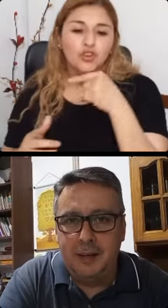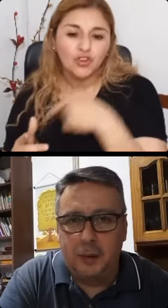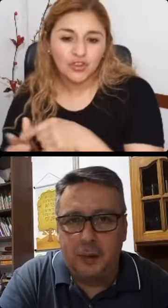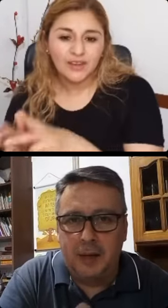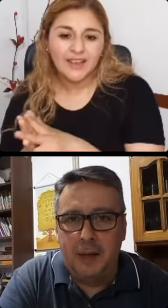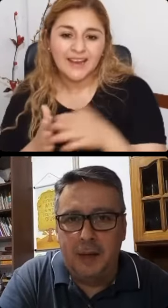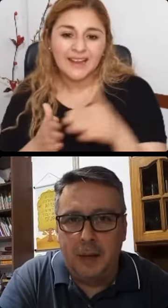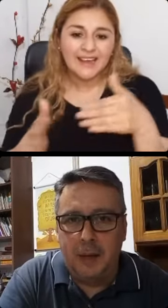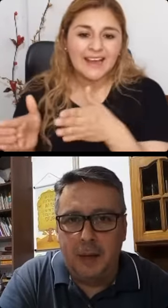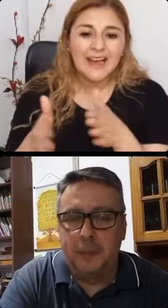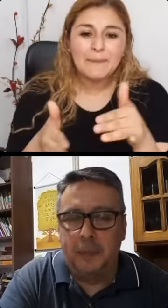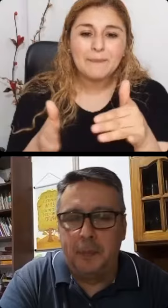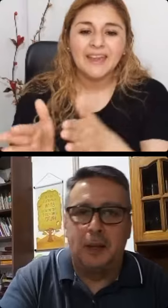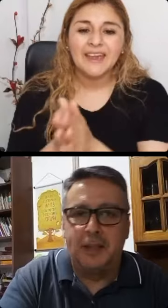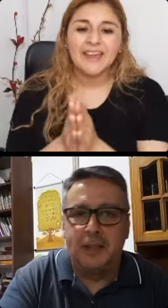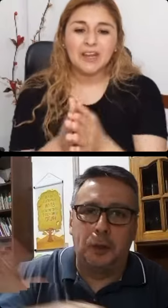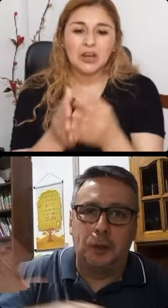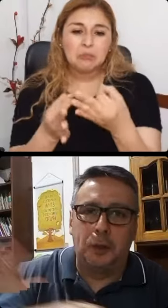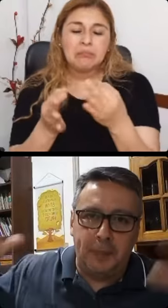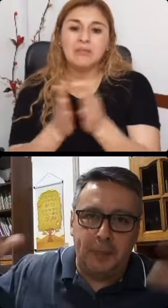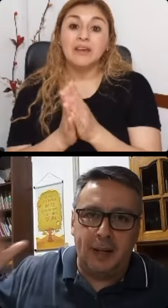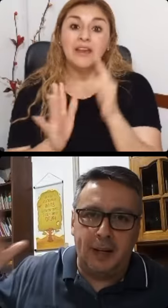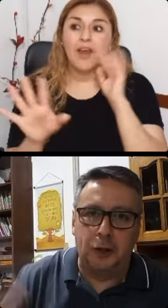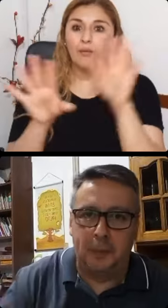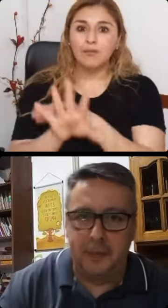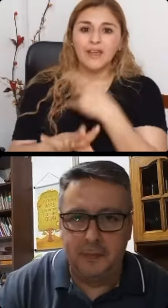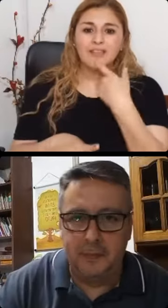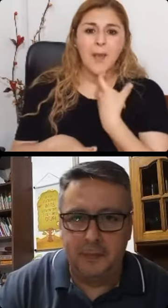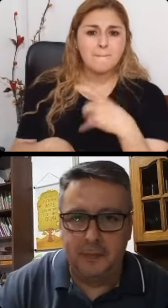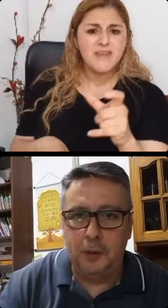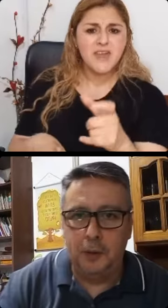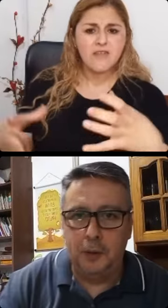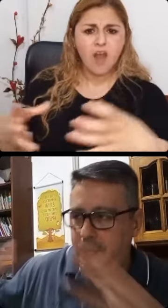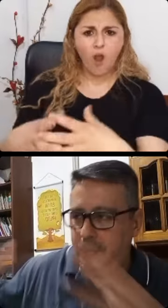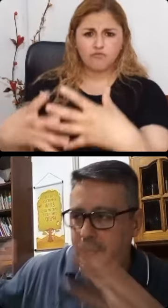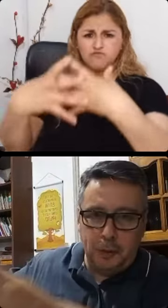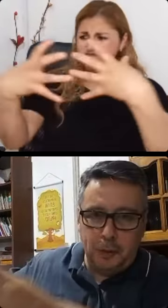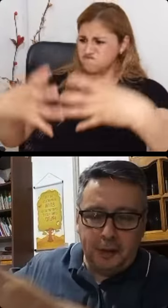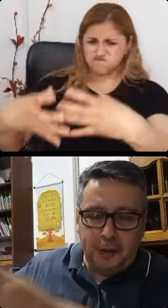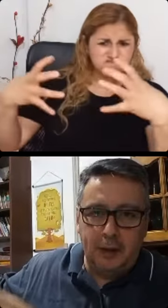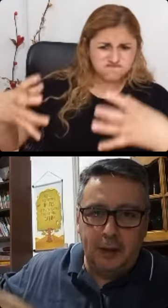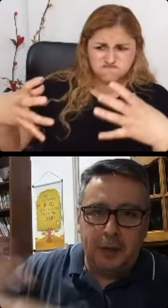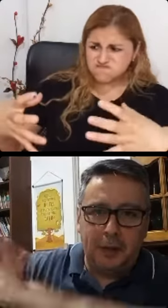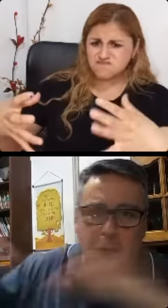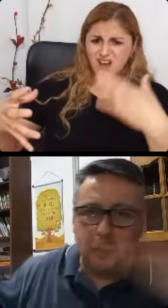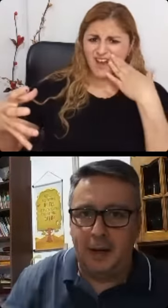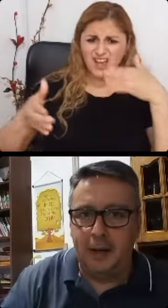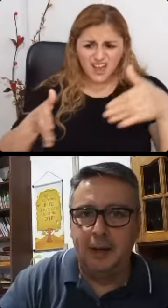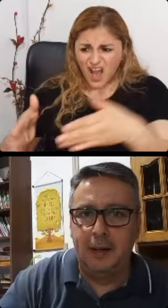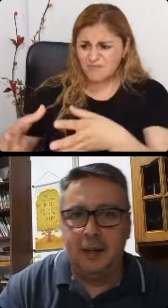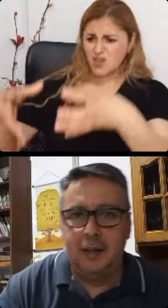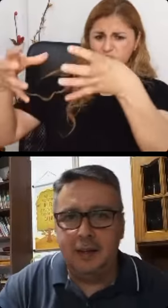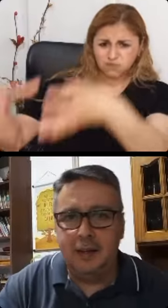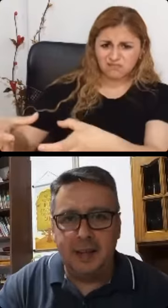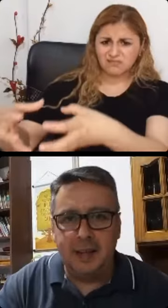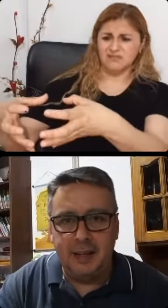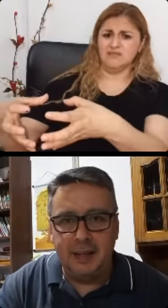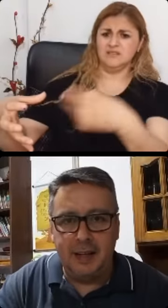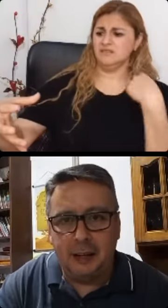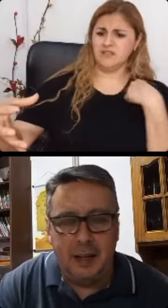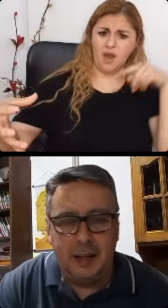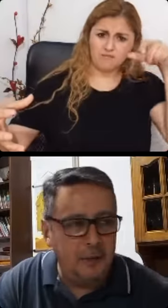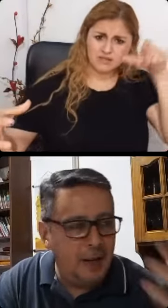por un camino y de repente se encuentra con una piedra enorme una piedra en un costado del camino enorme y